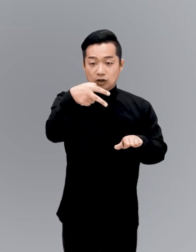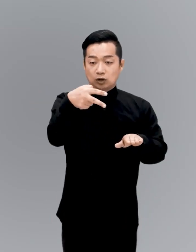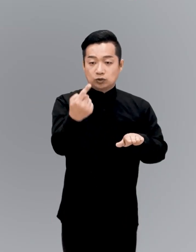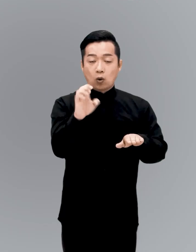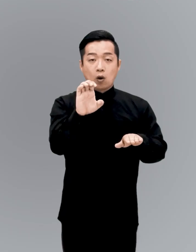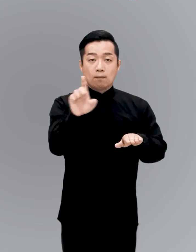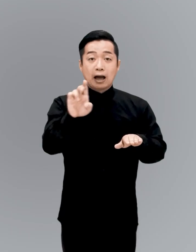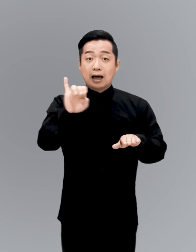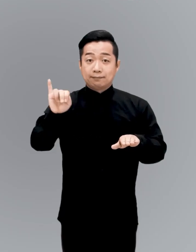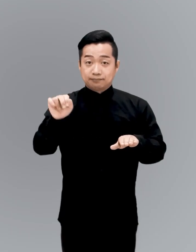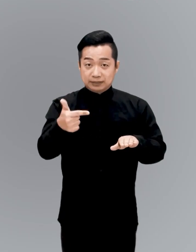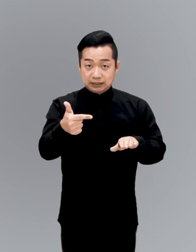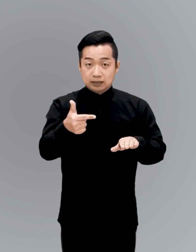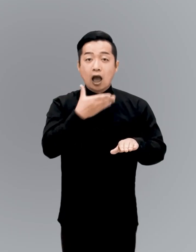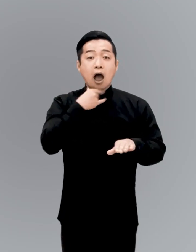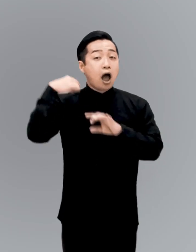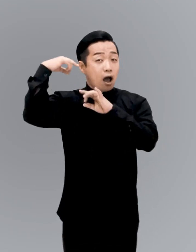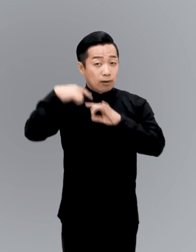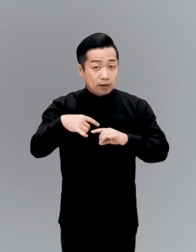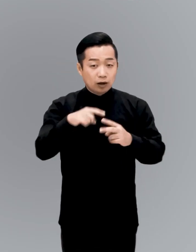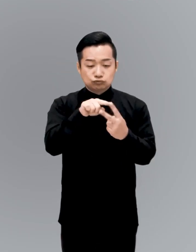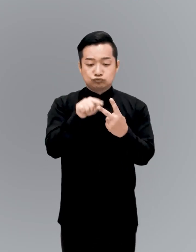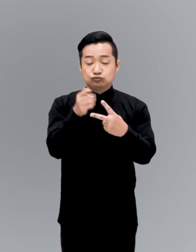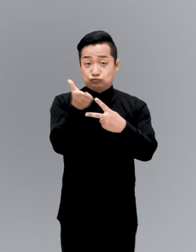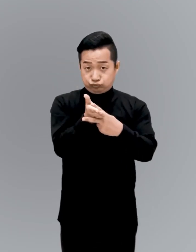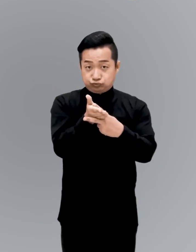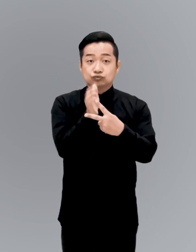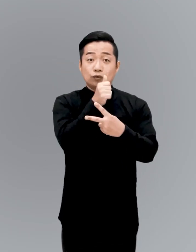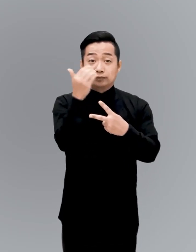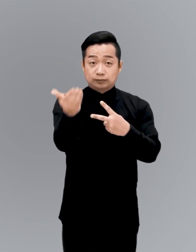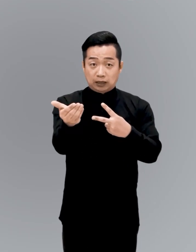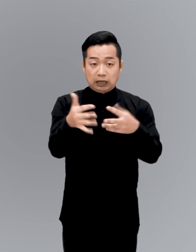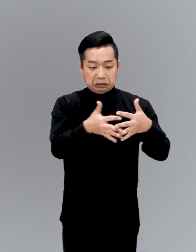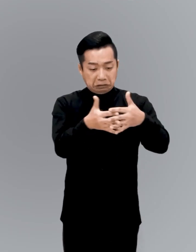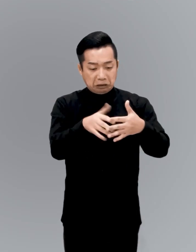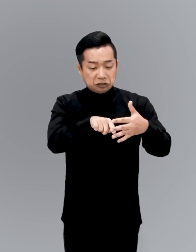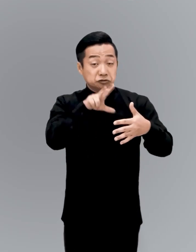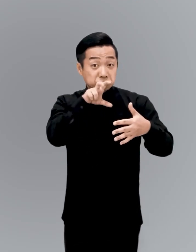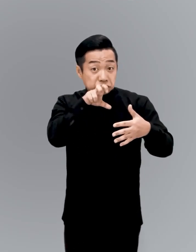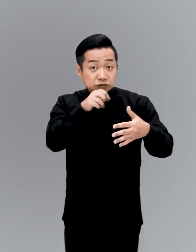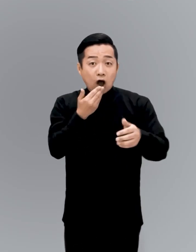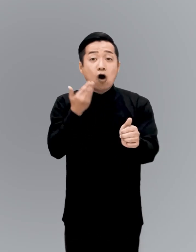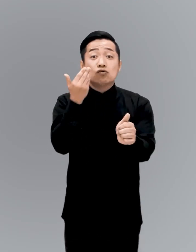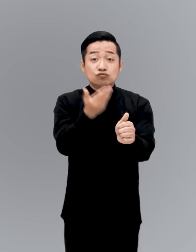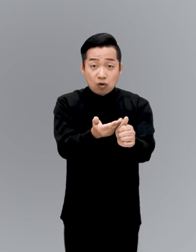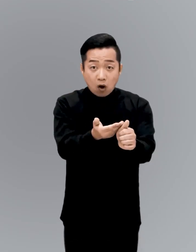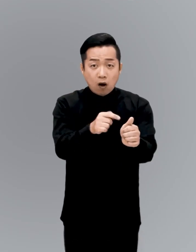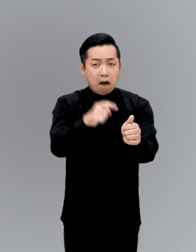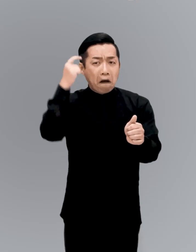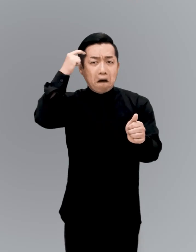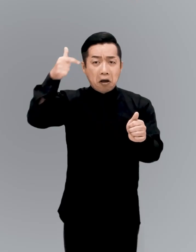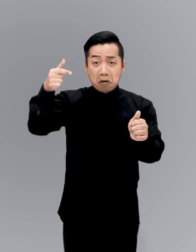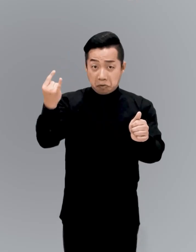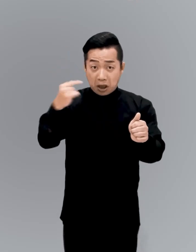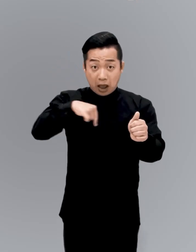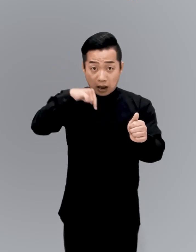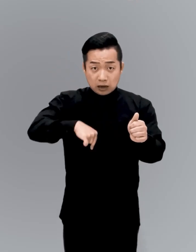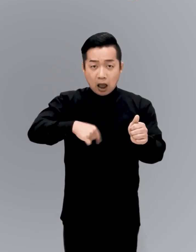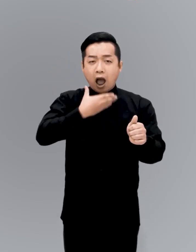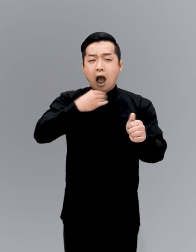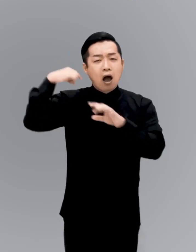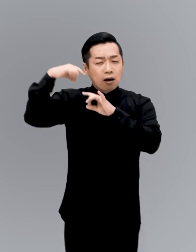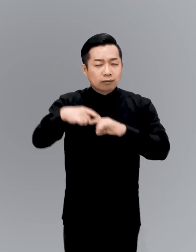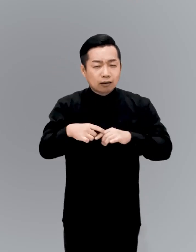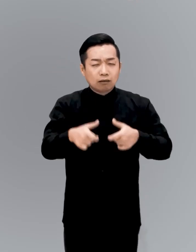지금부터 도파민의 두 얼굴을 살펴보기로 하자. 우리 안에 사료가 던져지면 쥐의 뇌에서는